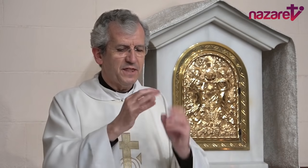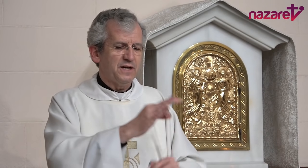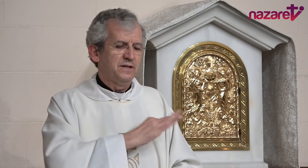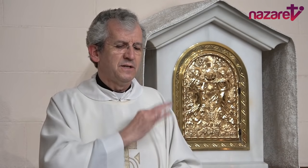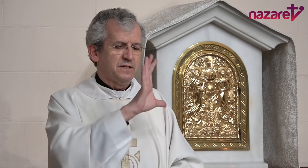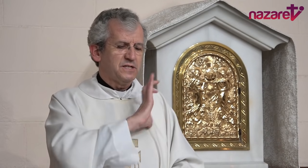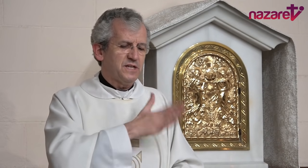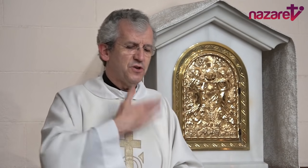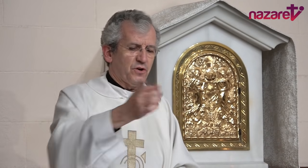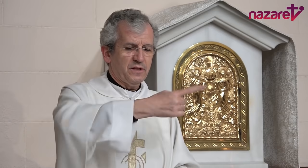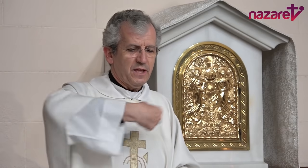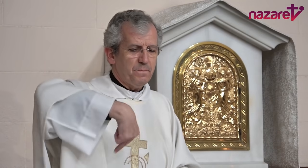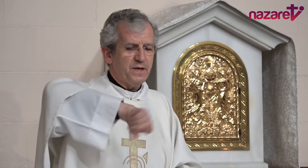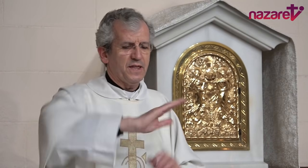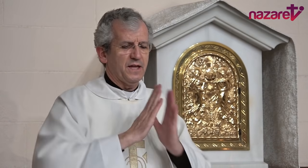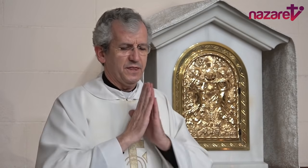alianza, Señor, ten piedad.